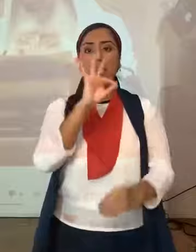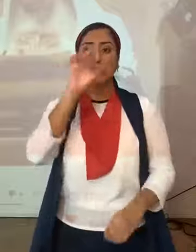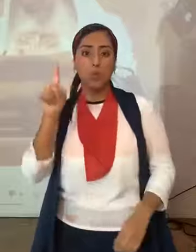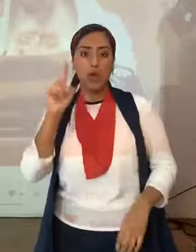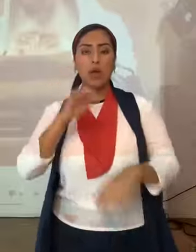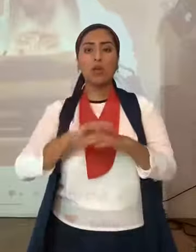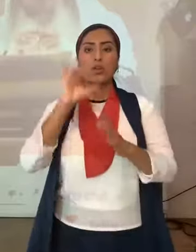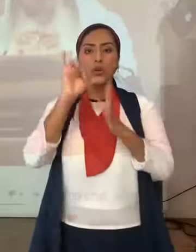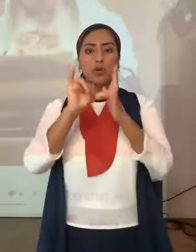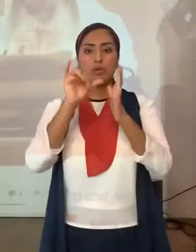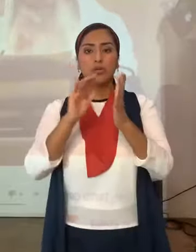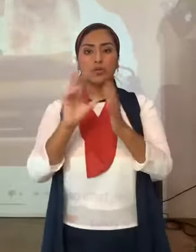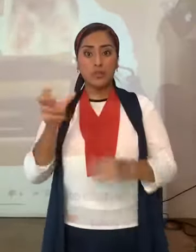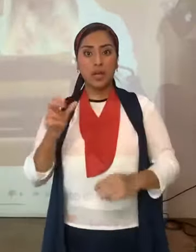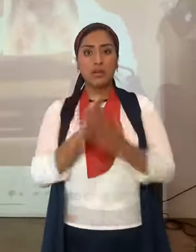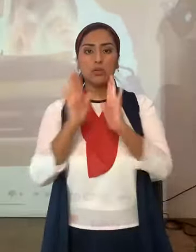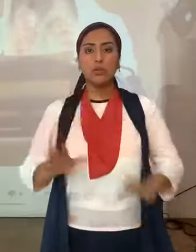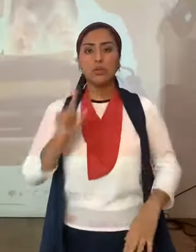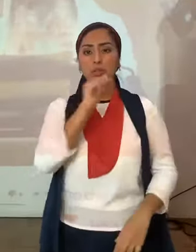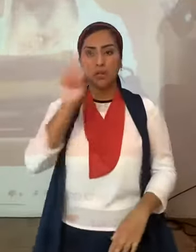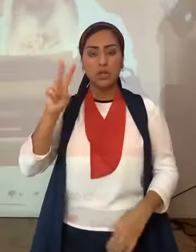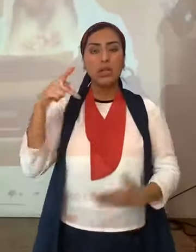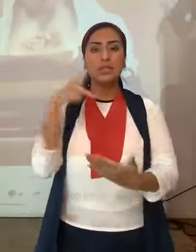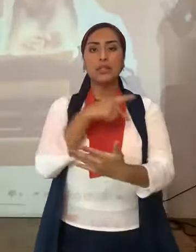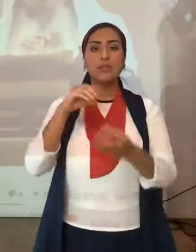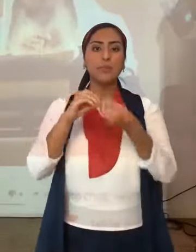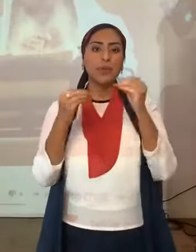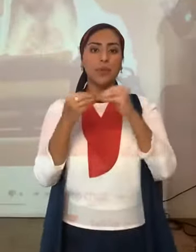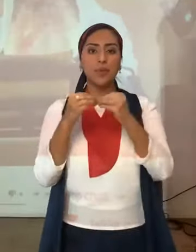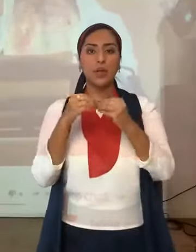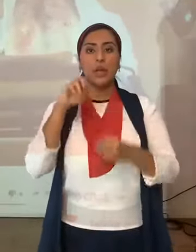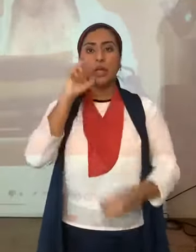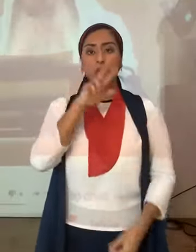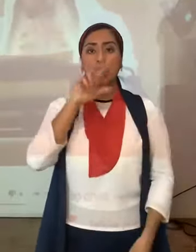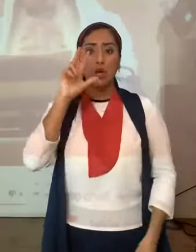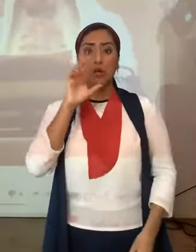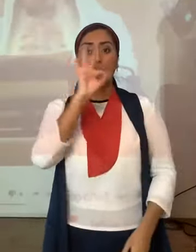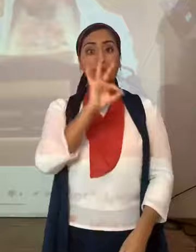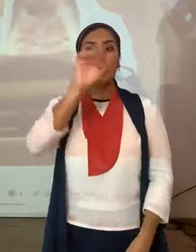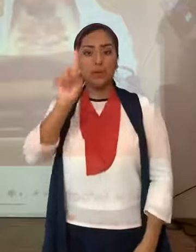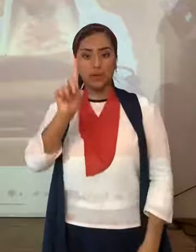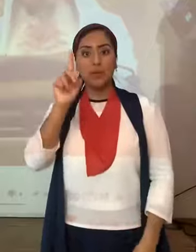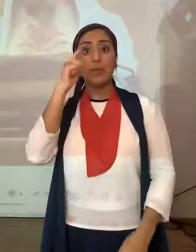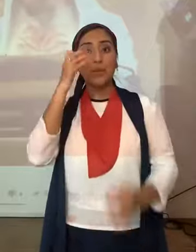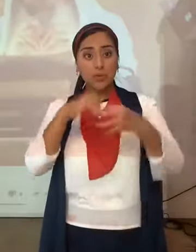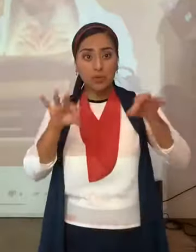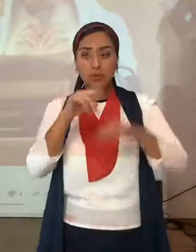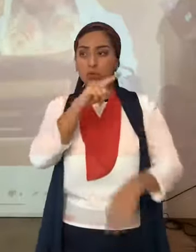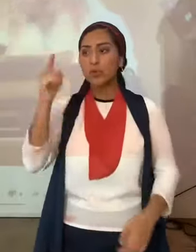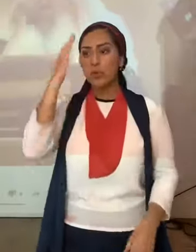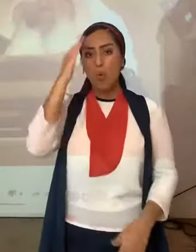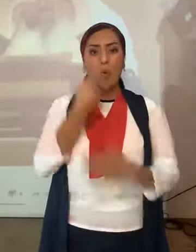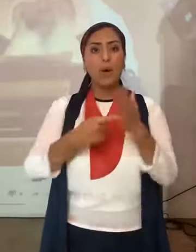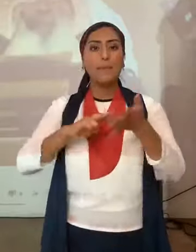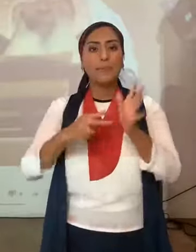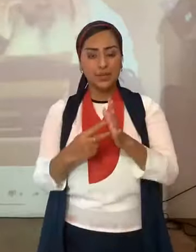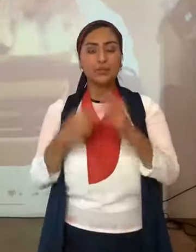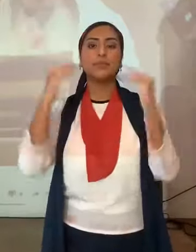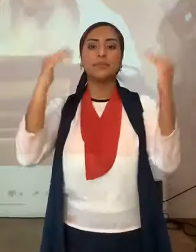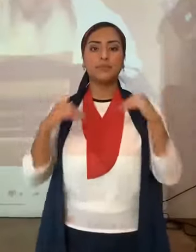Shalom 132. Salmo 91. Porque es muy importante que le entiendan bien a lo que se refiere ahí.